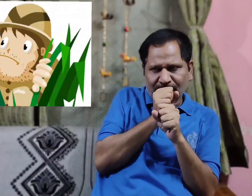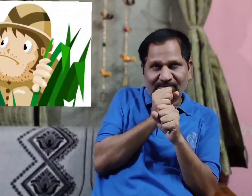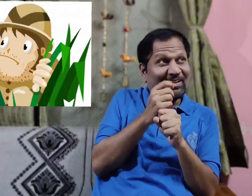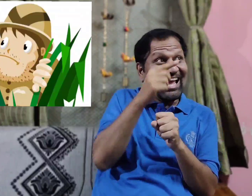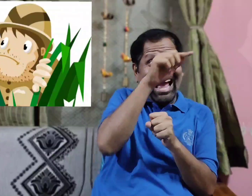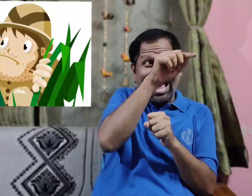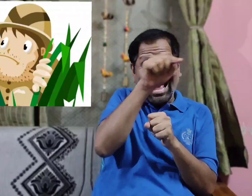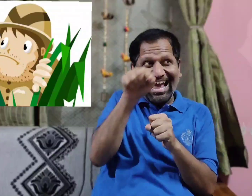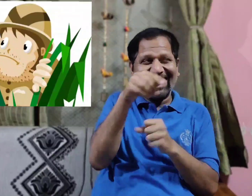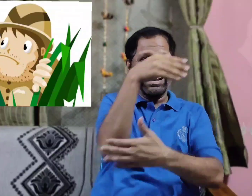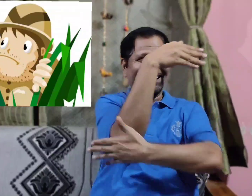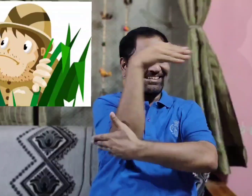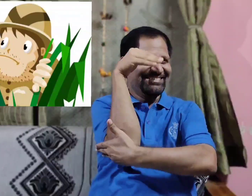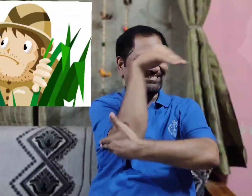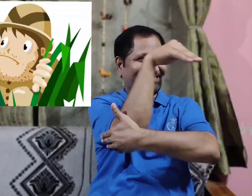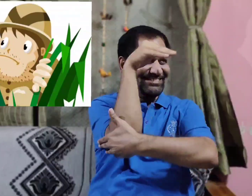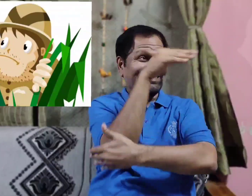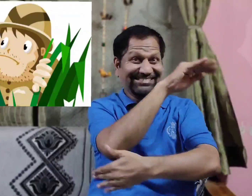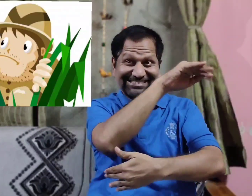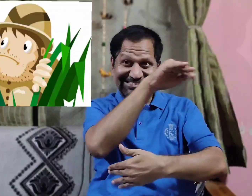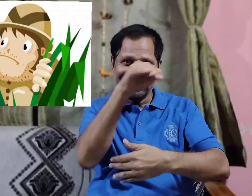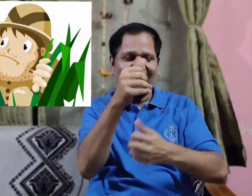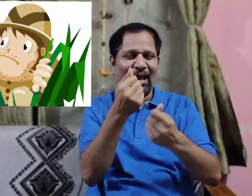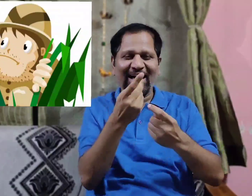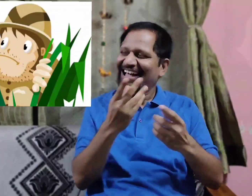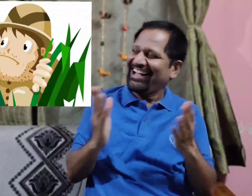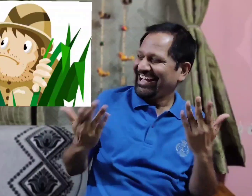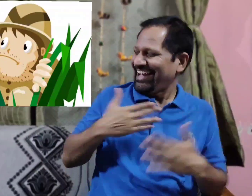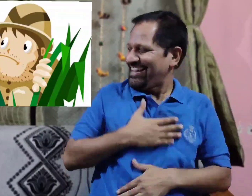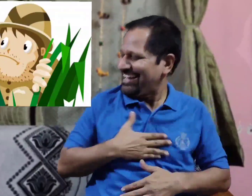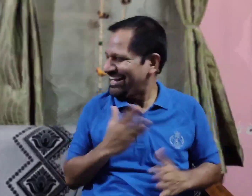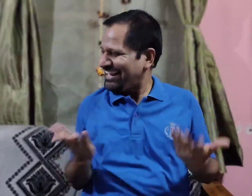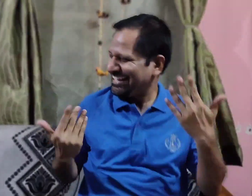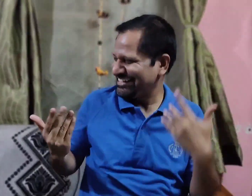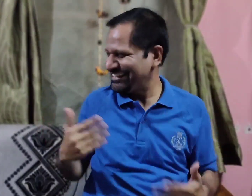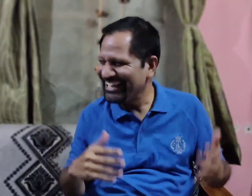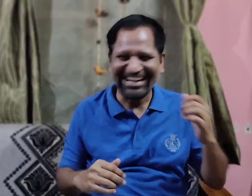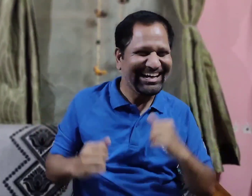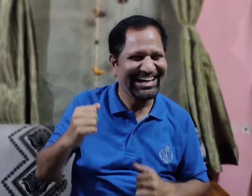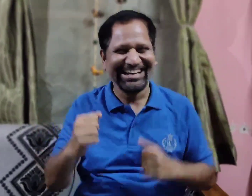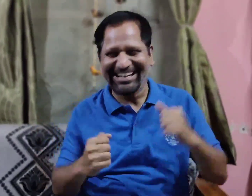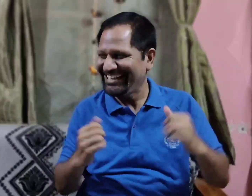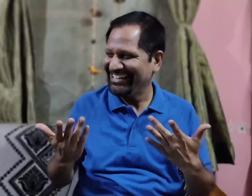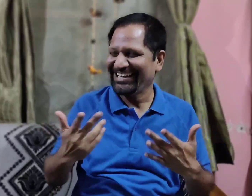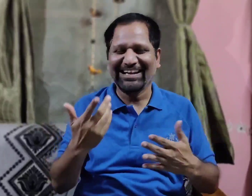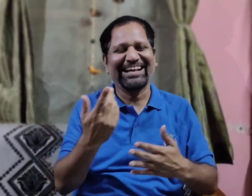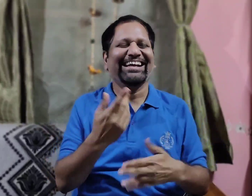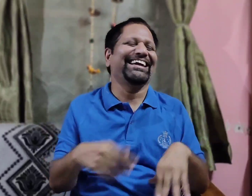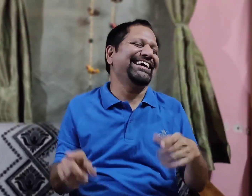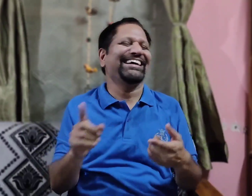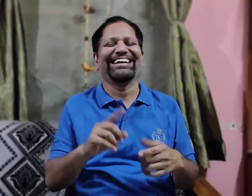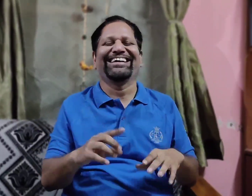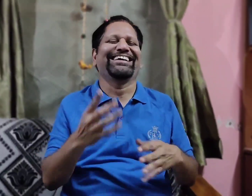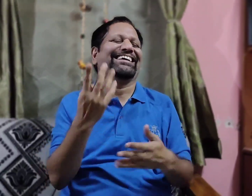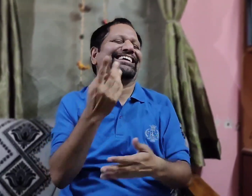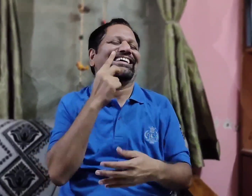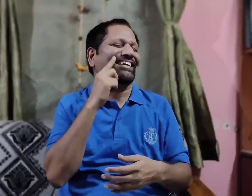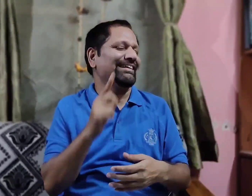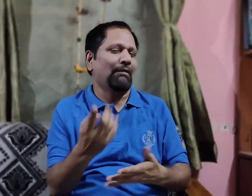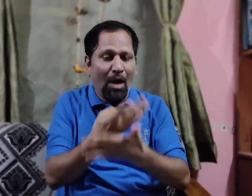बाद वो चुपचाप कहीं छुपकर बैठ गया और वो इंतज़ार करने लगा कि जब सारे हंस आकर फंस जाएंगे तो मैं उनको पकड़ लूँगा। अब जब सारे हंस